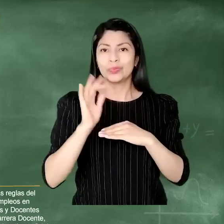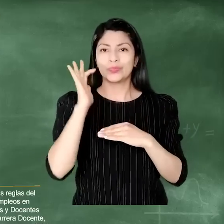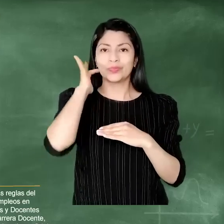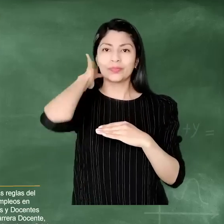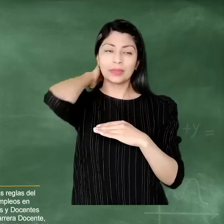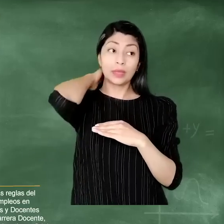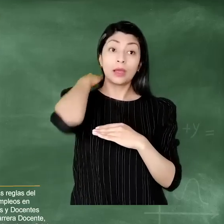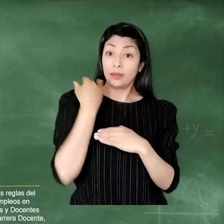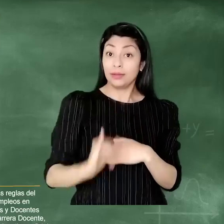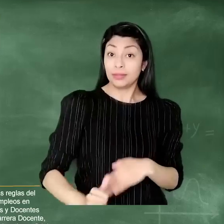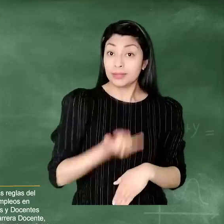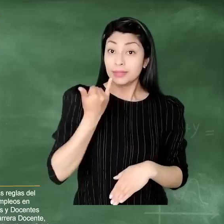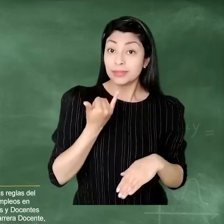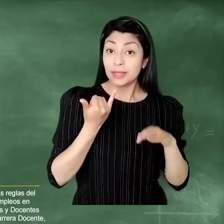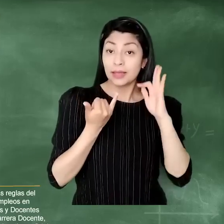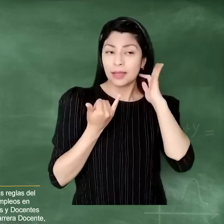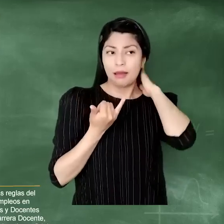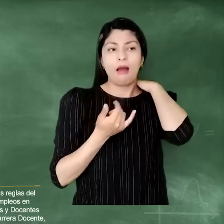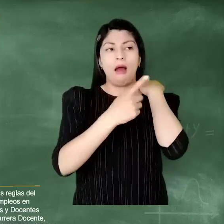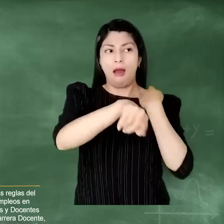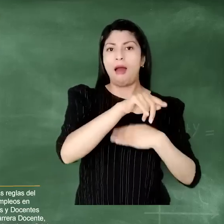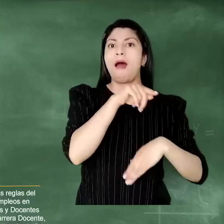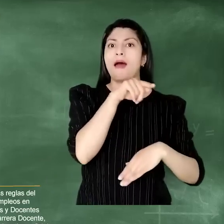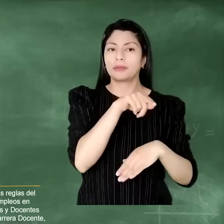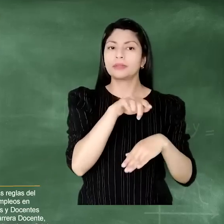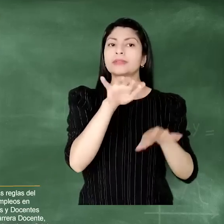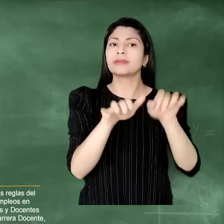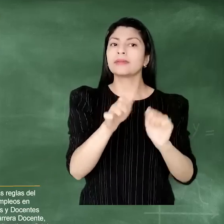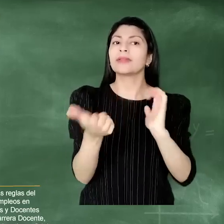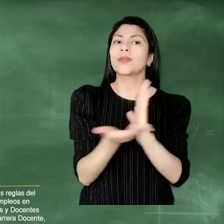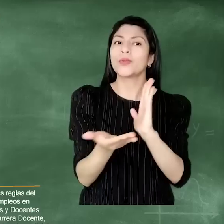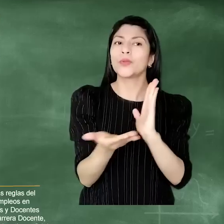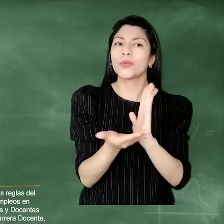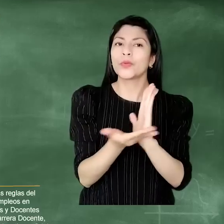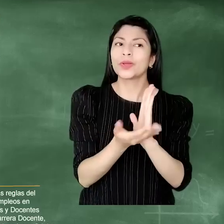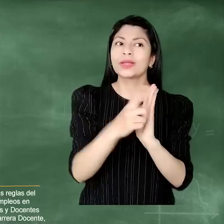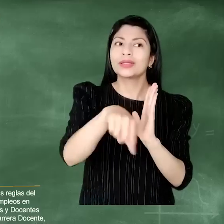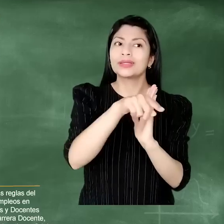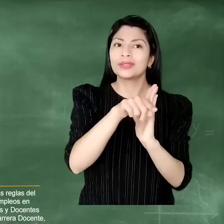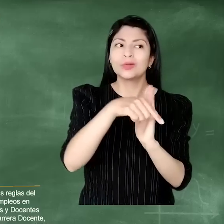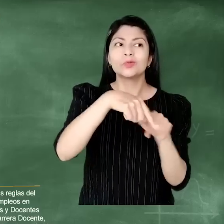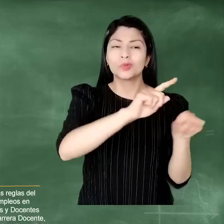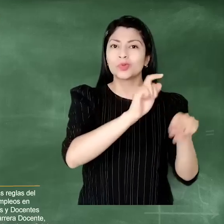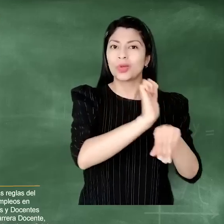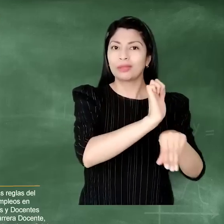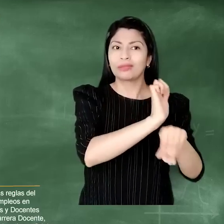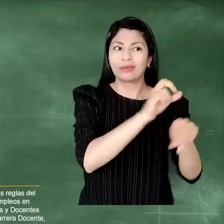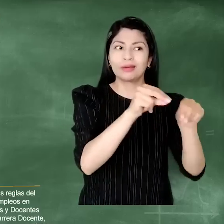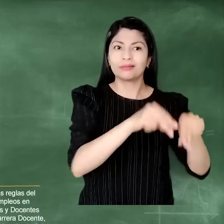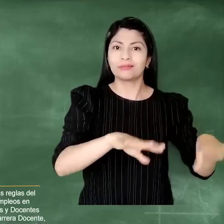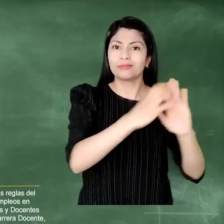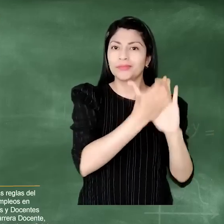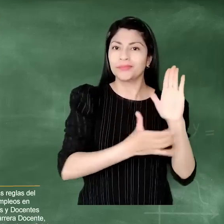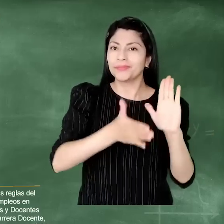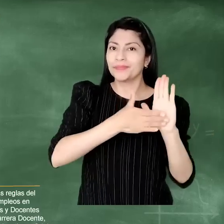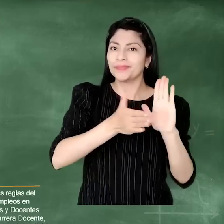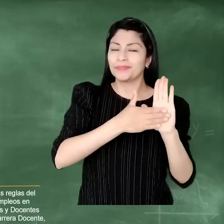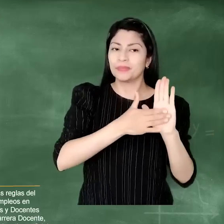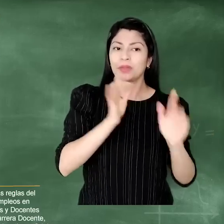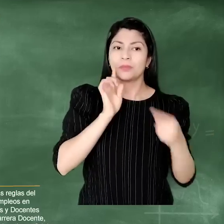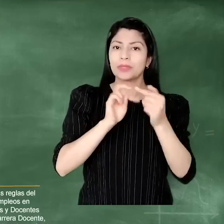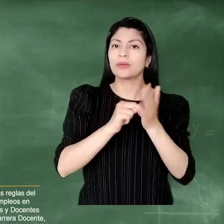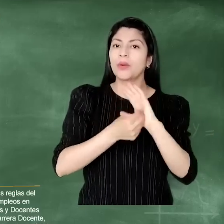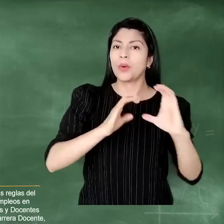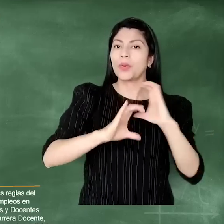en el nuevo cargo, la Secretaría de Educación de la respectiva entidad territorial certificada dentro de los 3